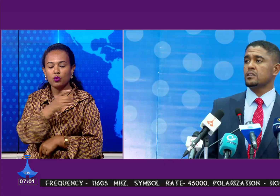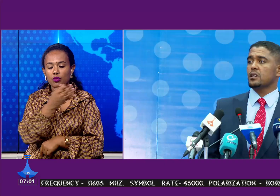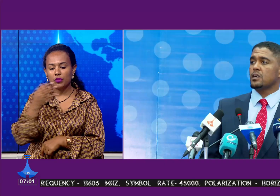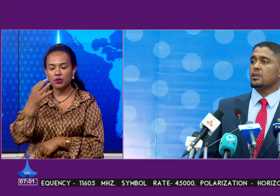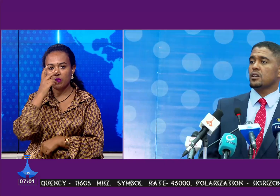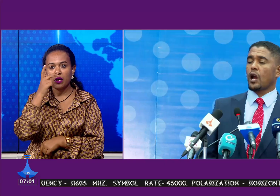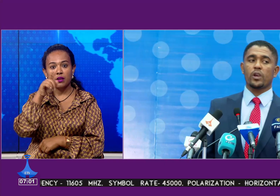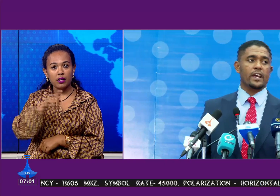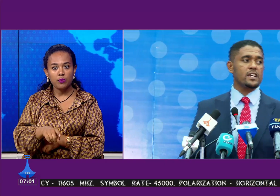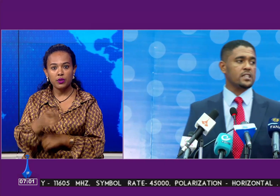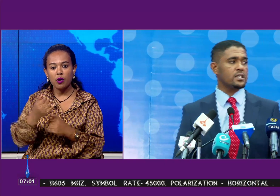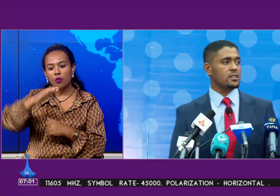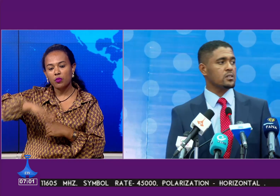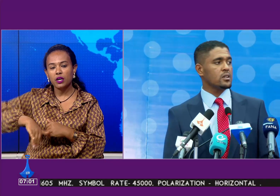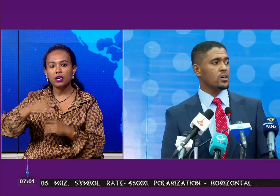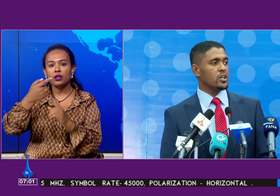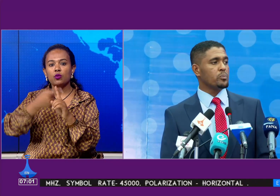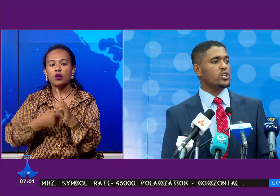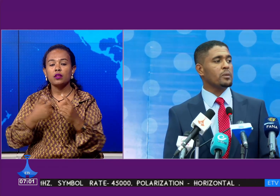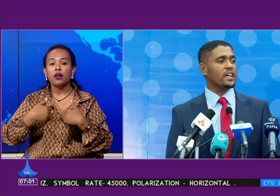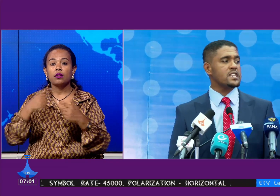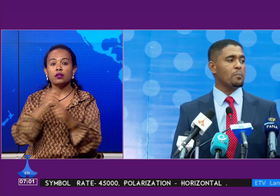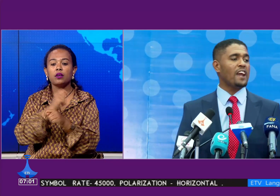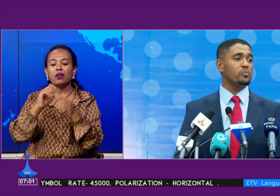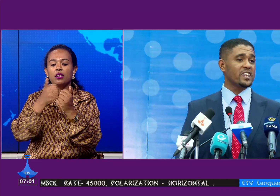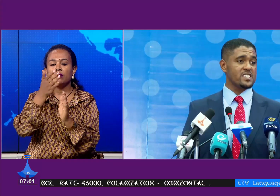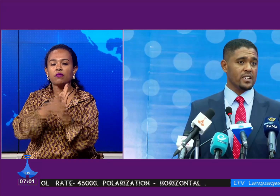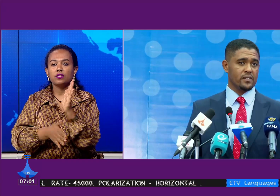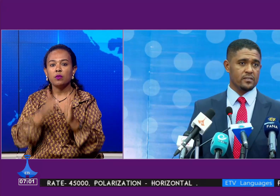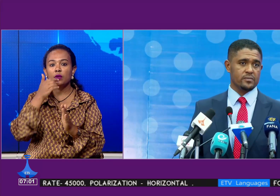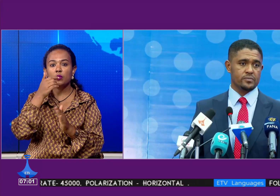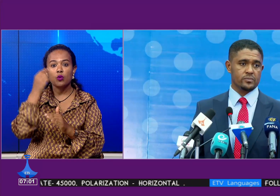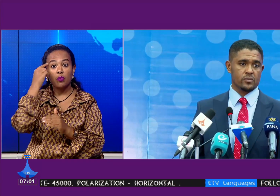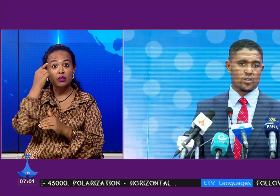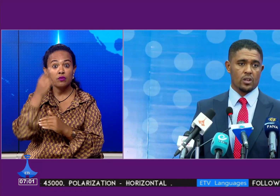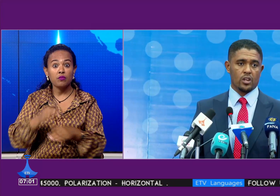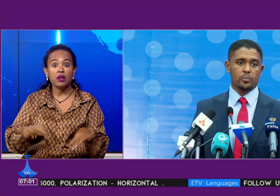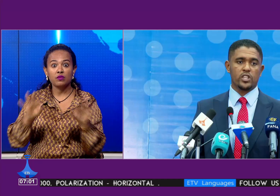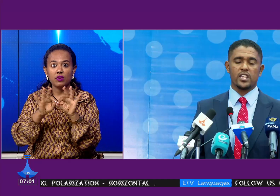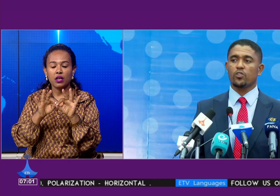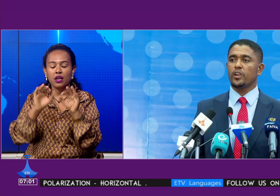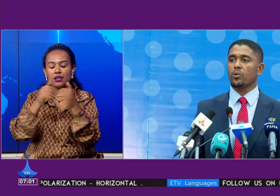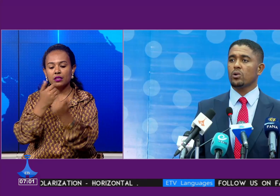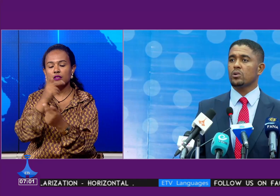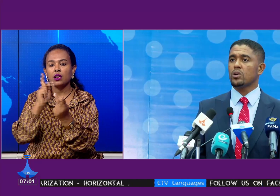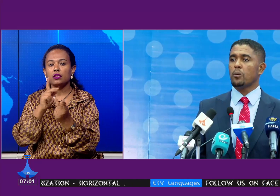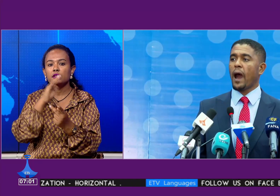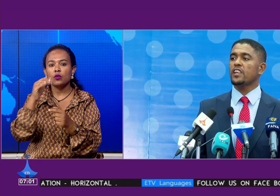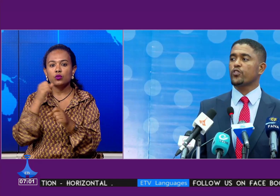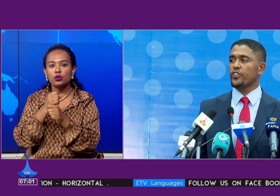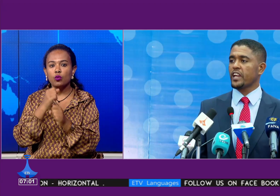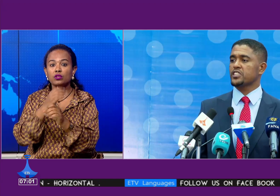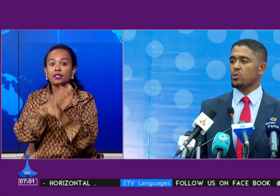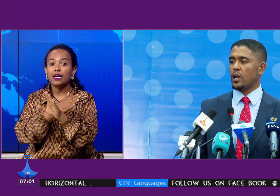አለብን። አሁን በቀሪ ወራት የቀረንን ተግባር እንዴት እንፈጽማለን የሚለውን ማሰብም ያስፈልጋል። እንዴትስ ያልተሳኩ ስራዎች